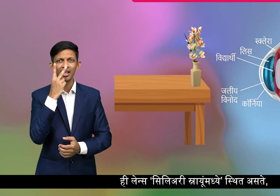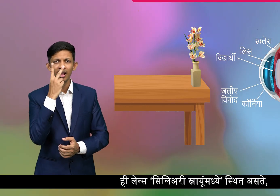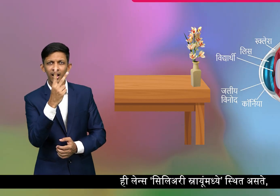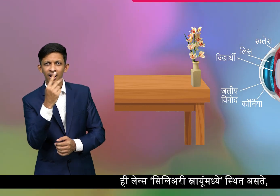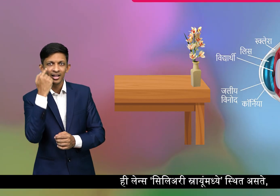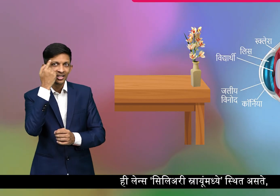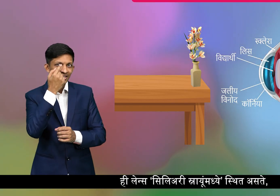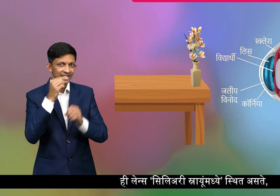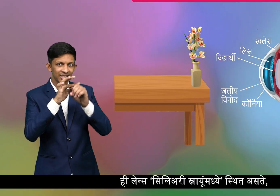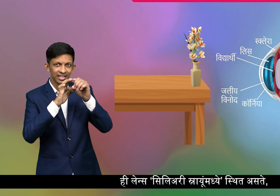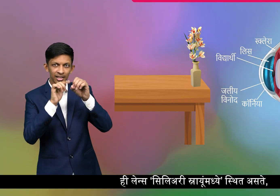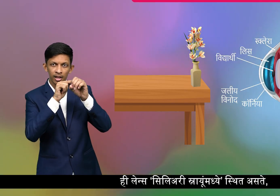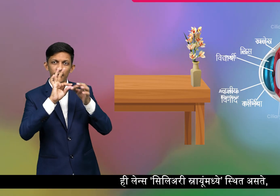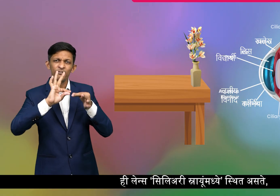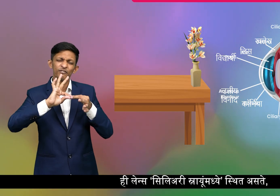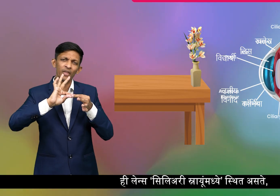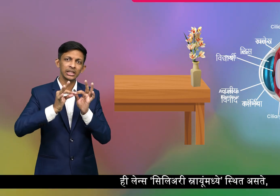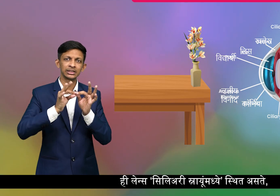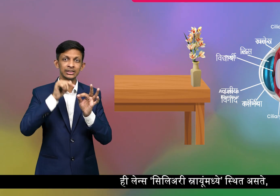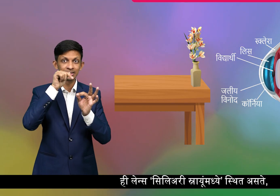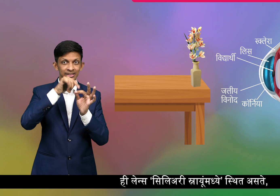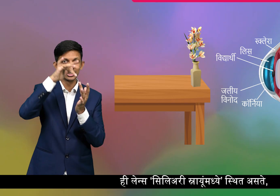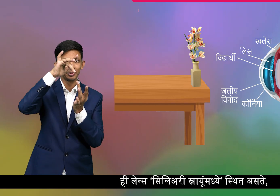ही लेन्स सिलिअरी स्नायूमध्ये स्थित असते.